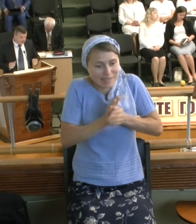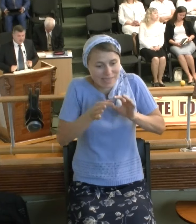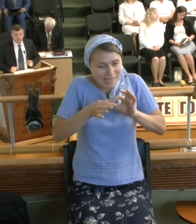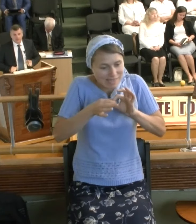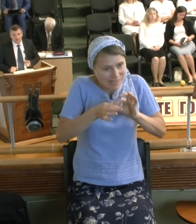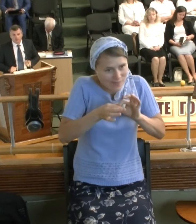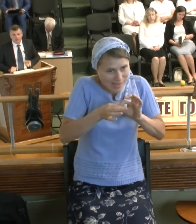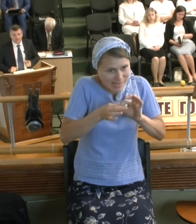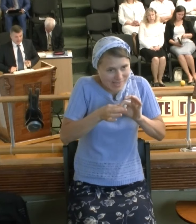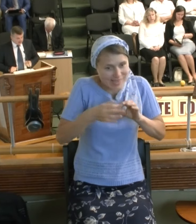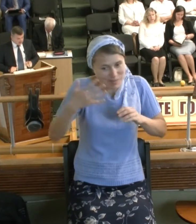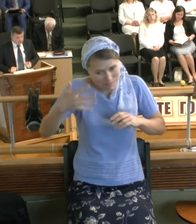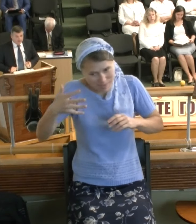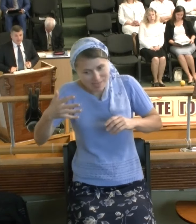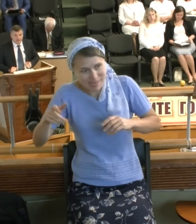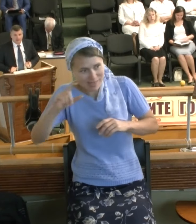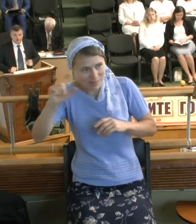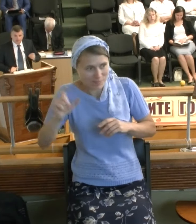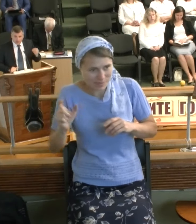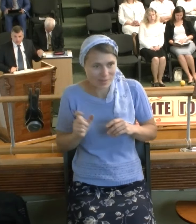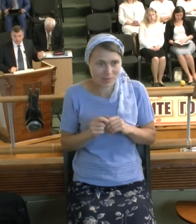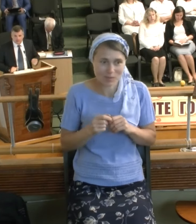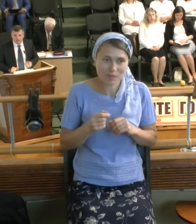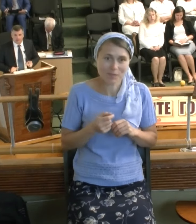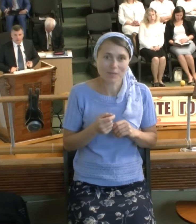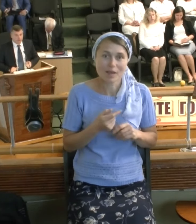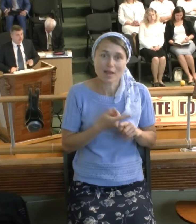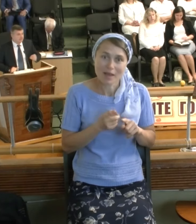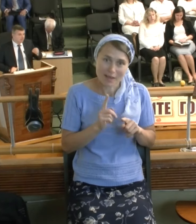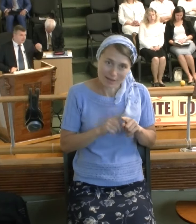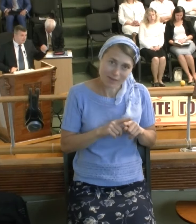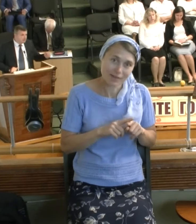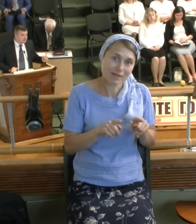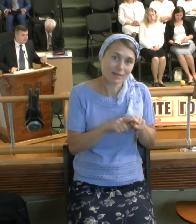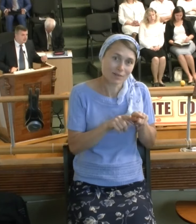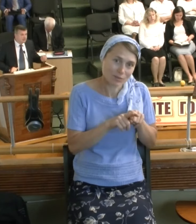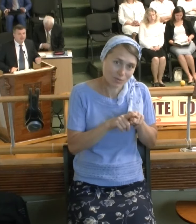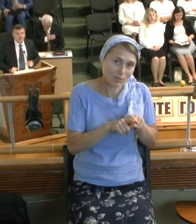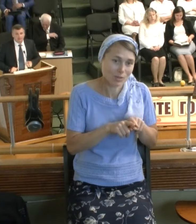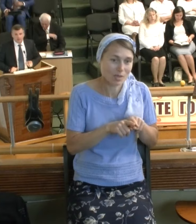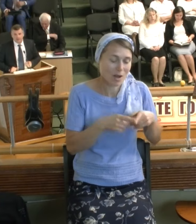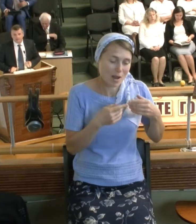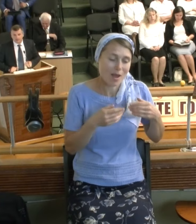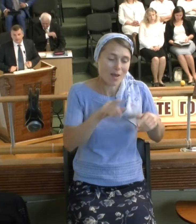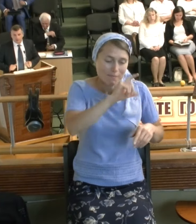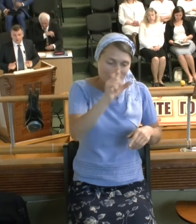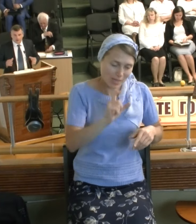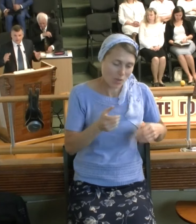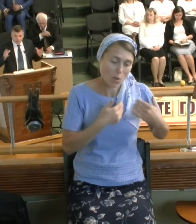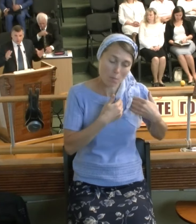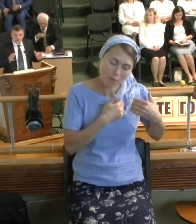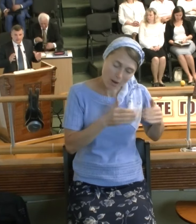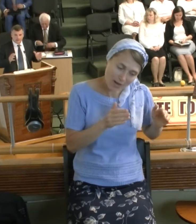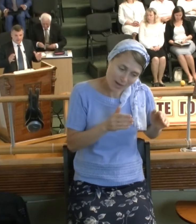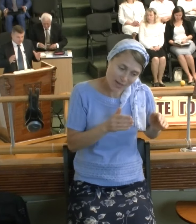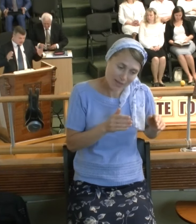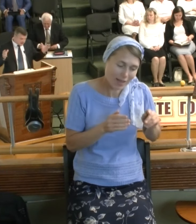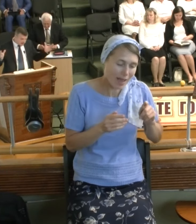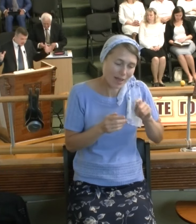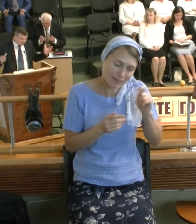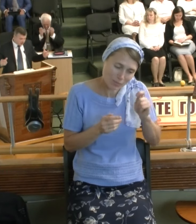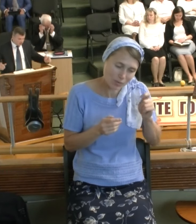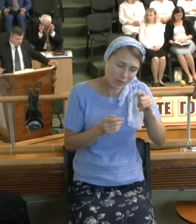тоже псалом покаяния Давида. Этот псалом говорит о том же самом событии, только говорит немножечко с другой